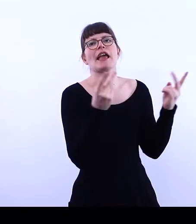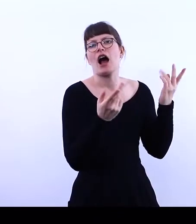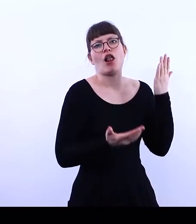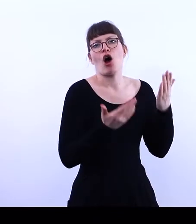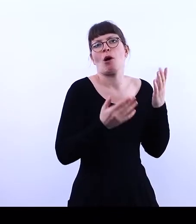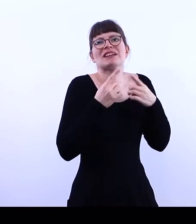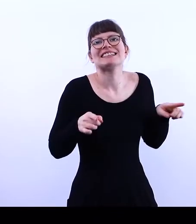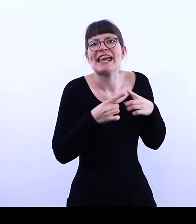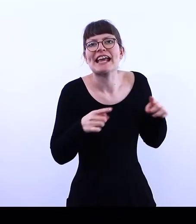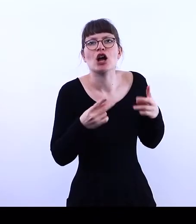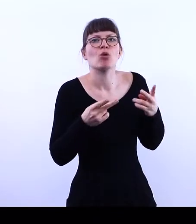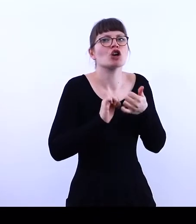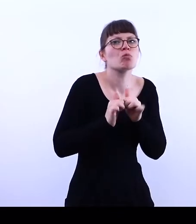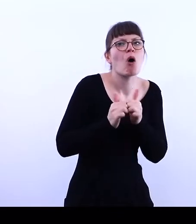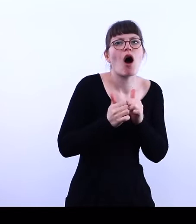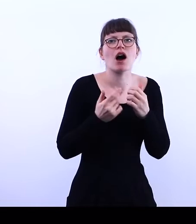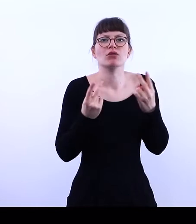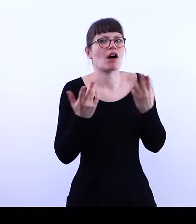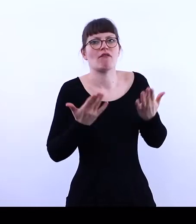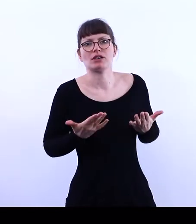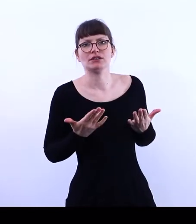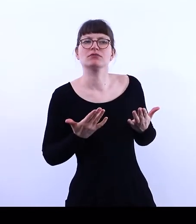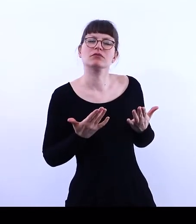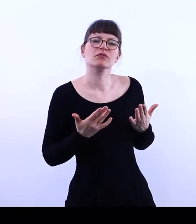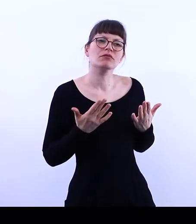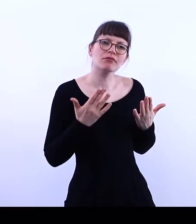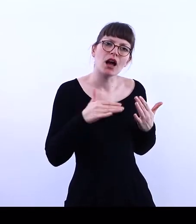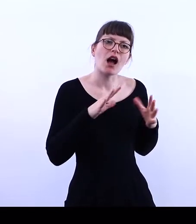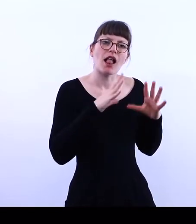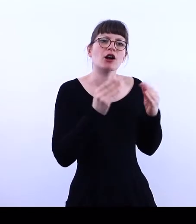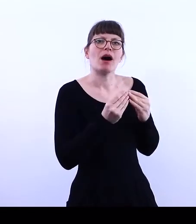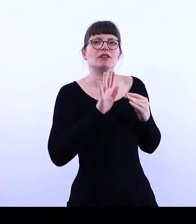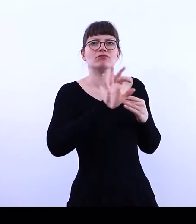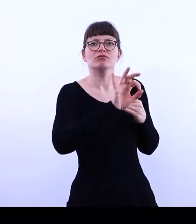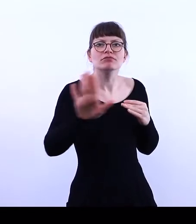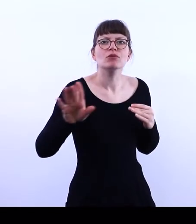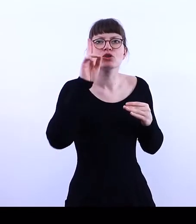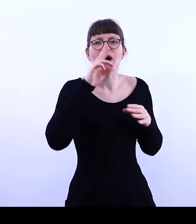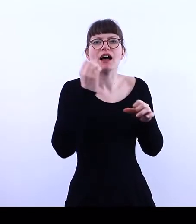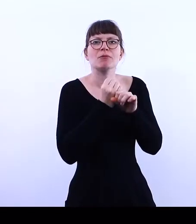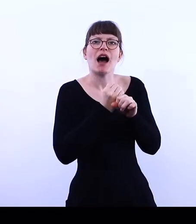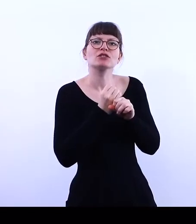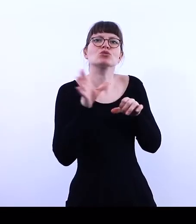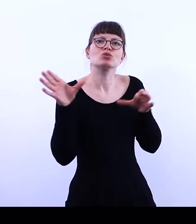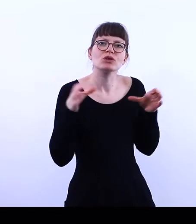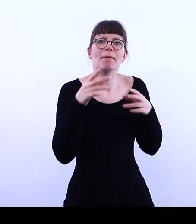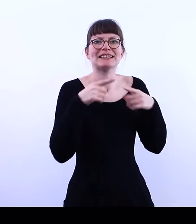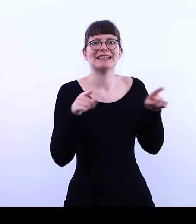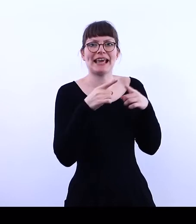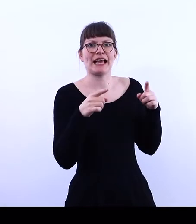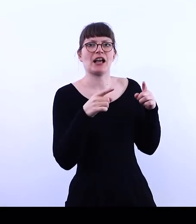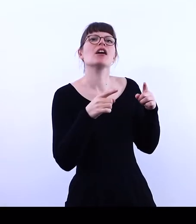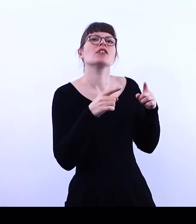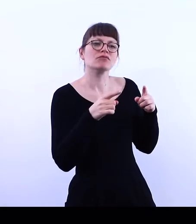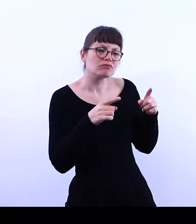ob sie singen oder Sport machen oder wie auch immer, sondern halt eben das, was ihnen Spaß macht, das gemeinsame Singen im Chor, das dann sich eben auch